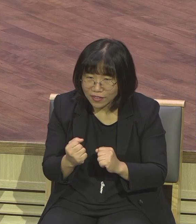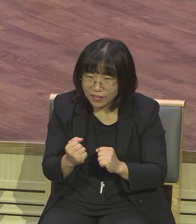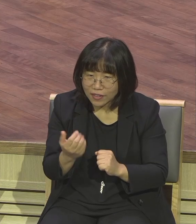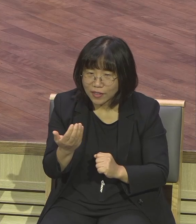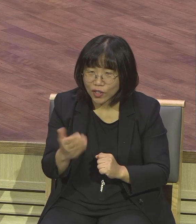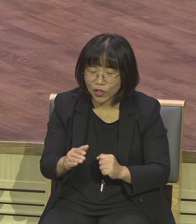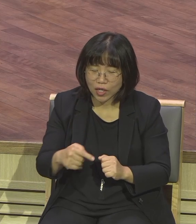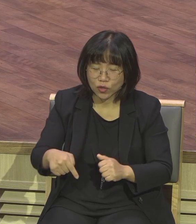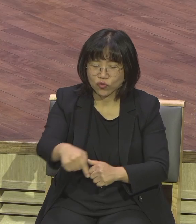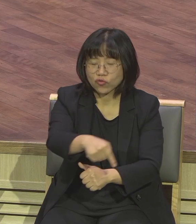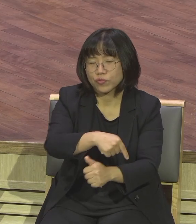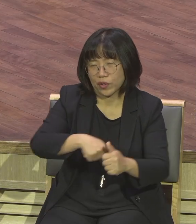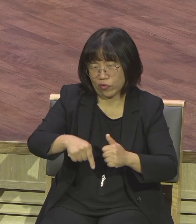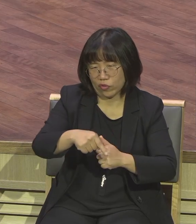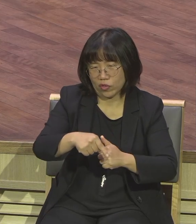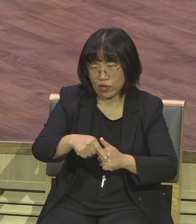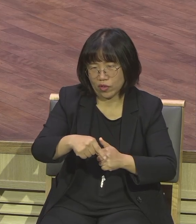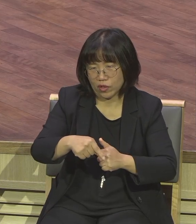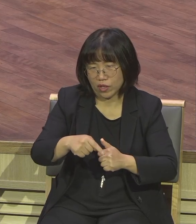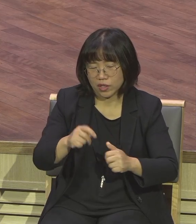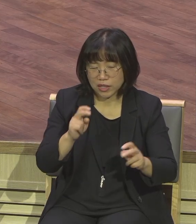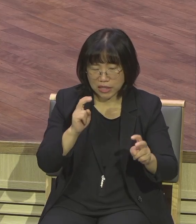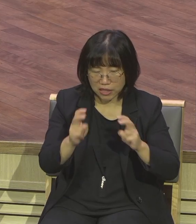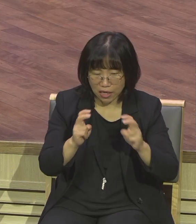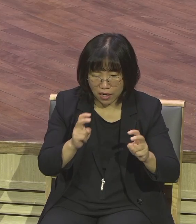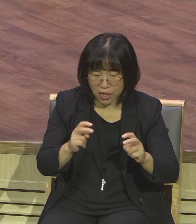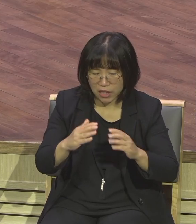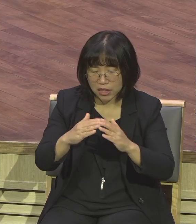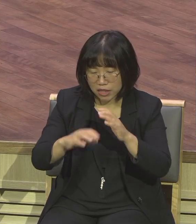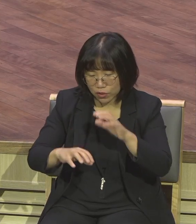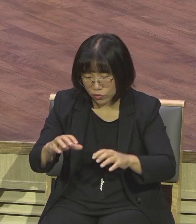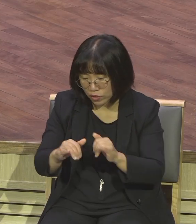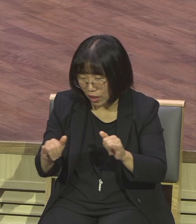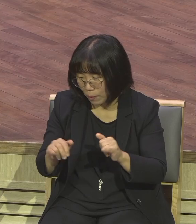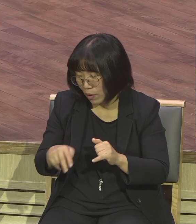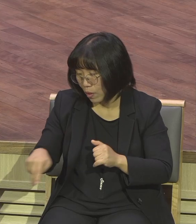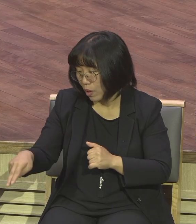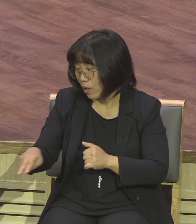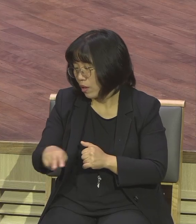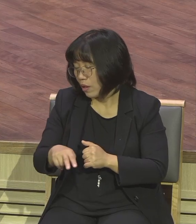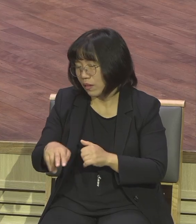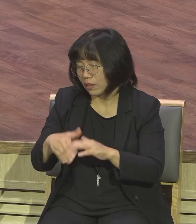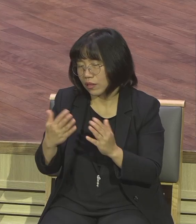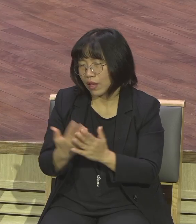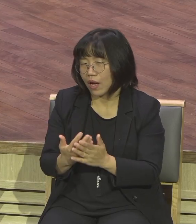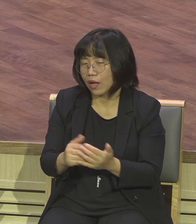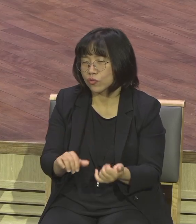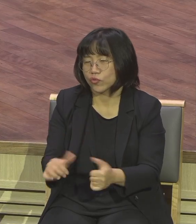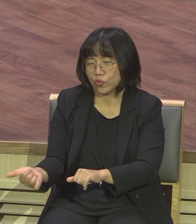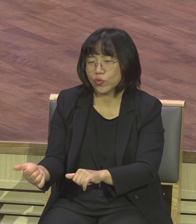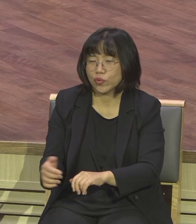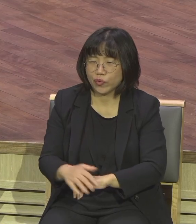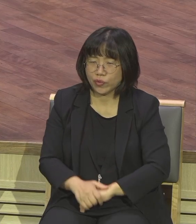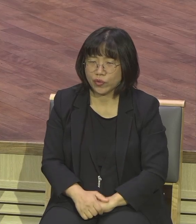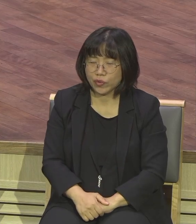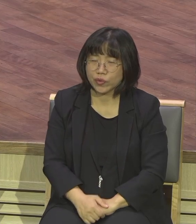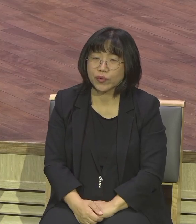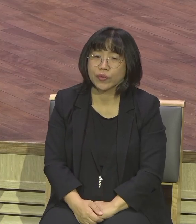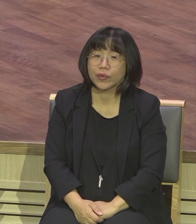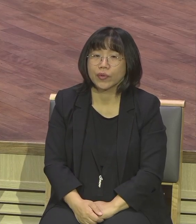주위를 가보, 주위 직장이다 이웃이 다 죽어 있어요. 시체, 영적 시체요. 시체 죽어 있어서